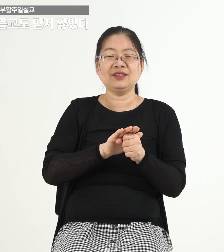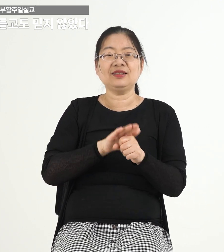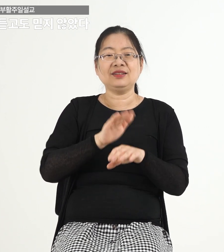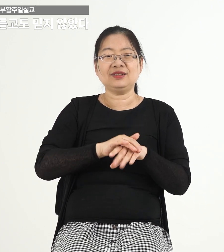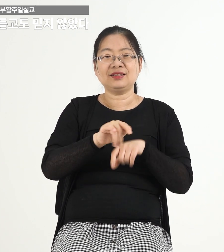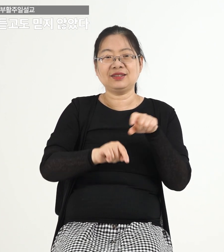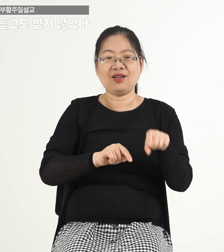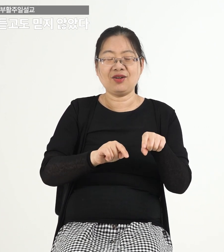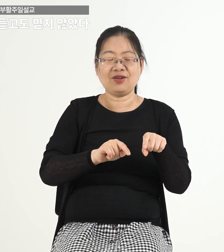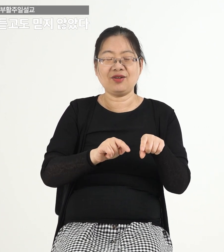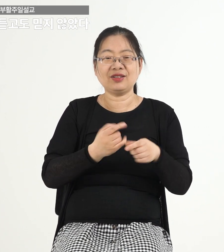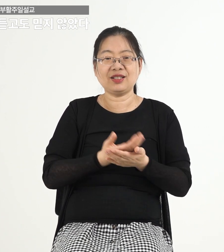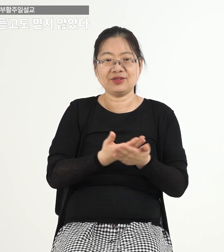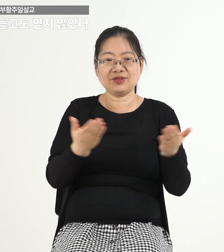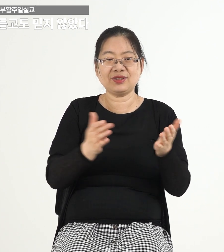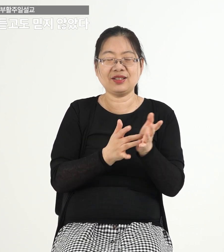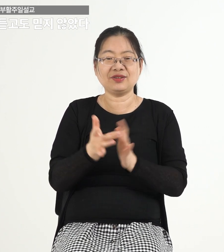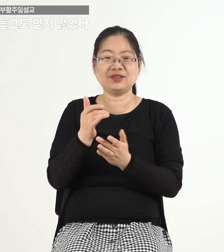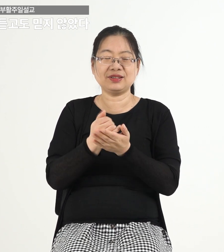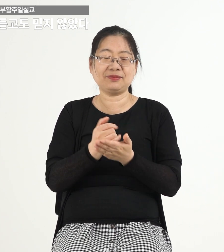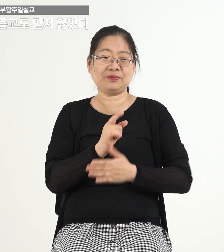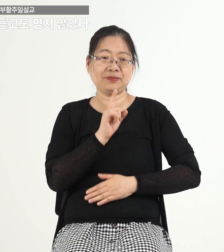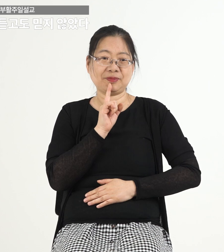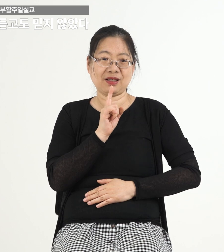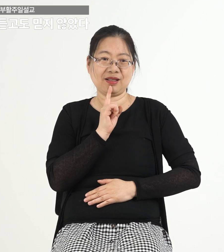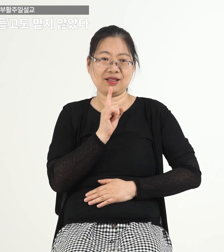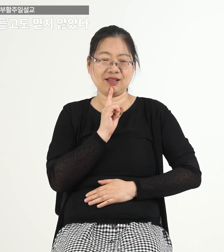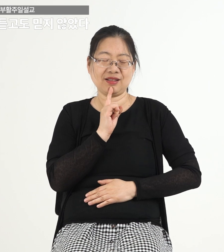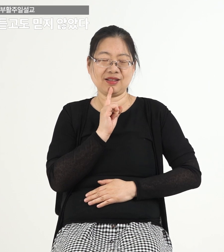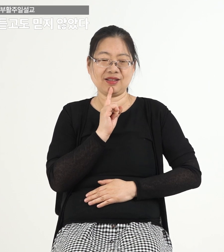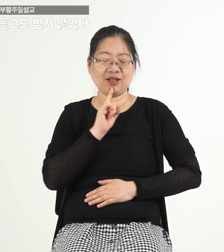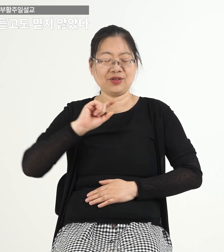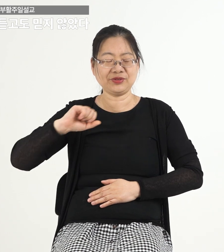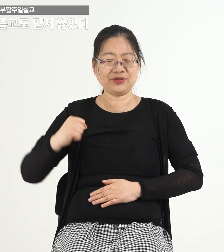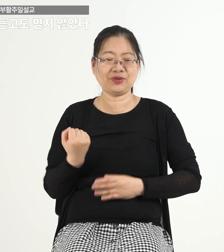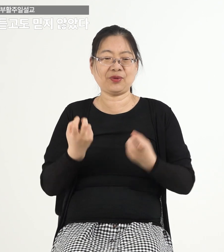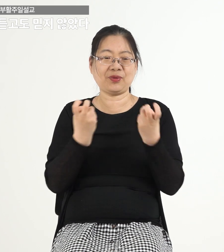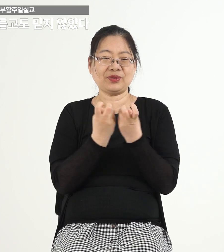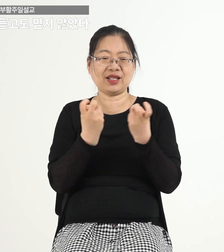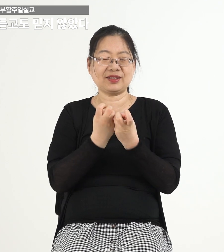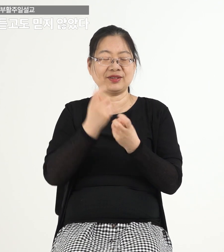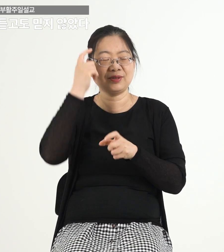실천하고 예수님의 말씀을 어떤 방식으로 순종해야 되겠는가.